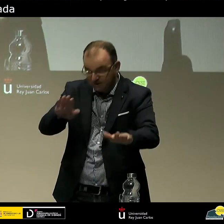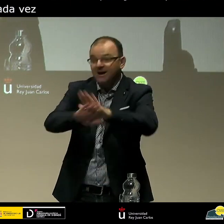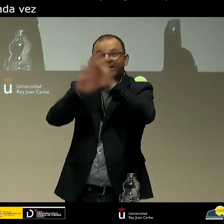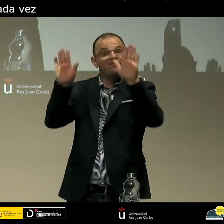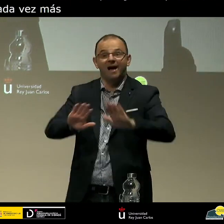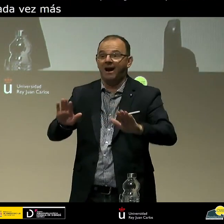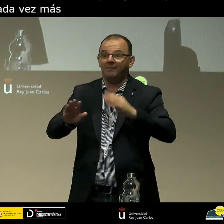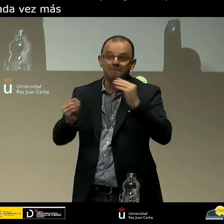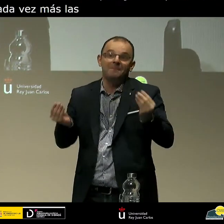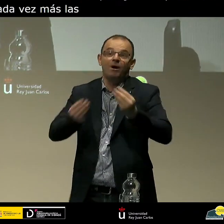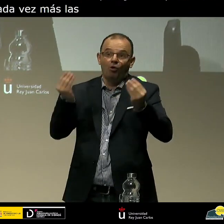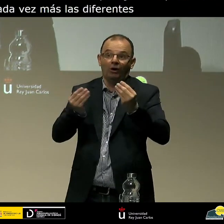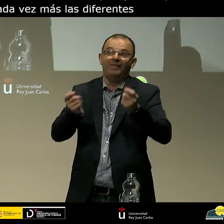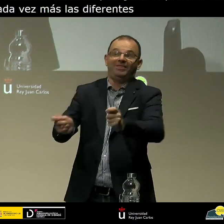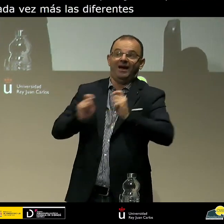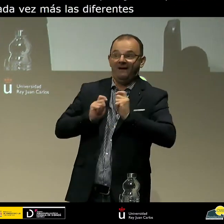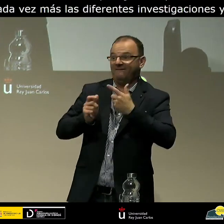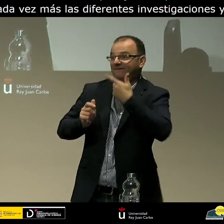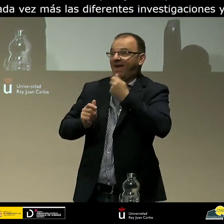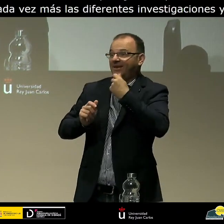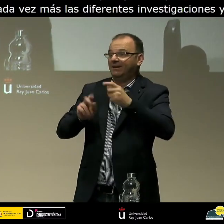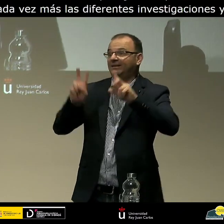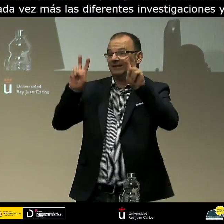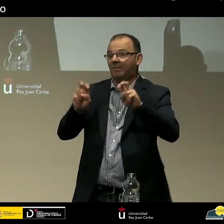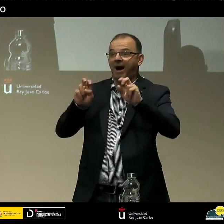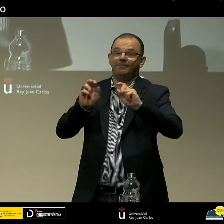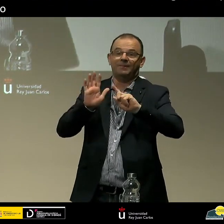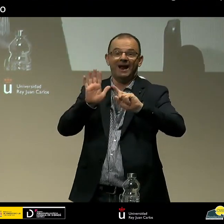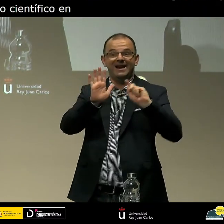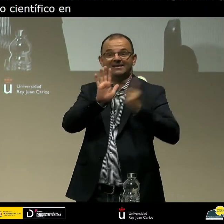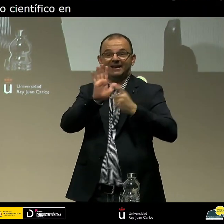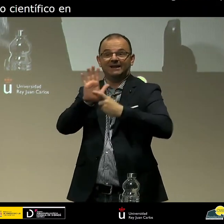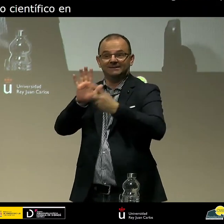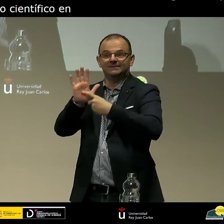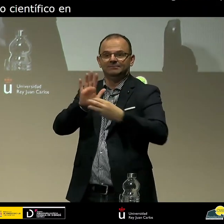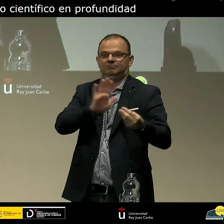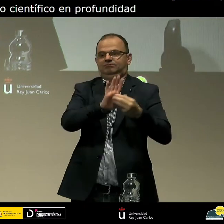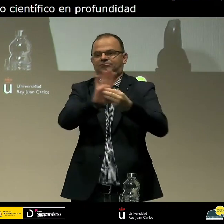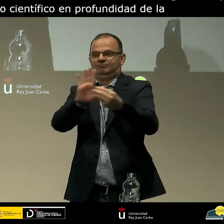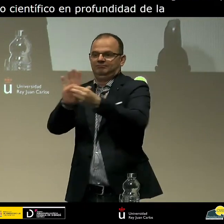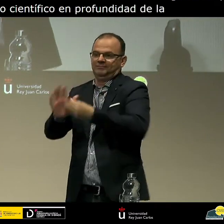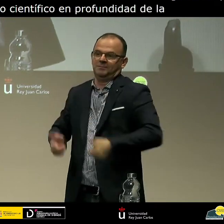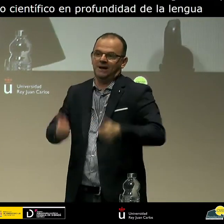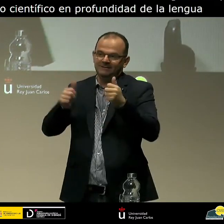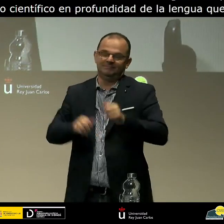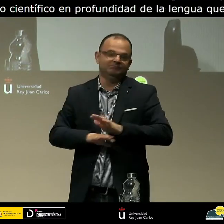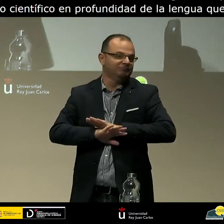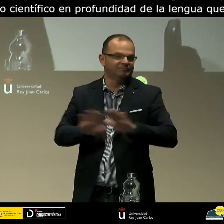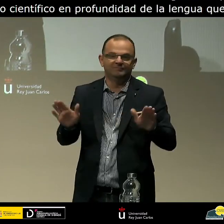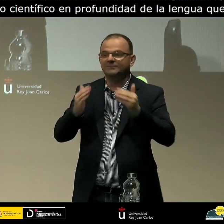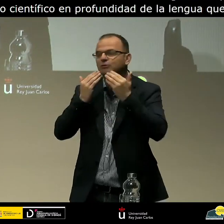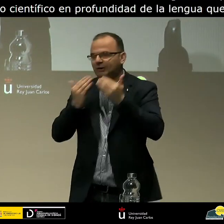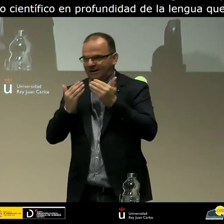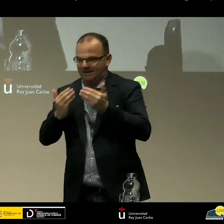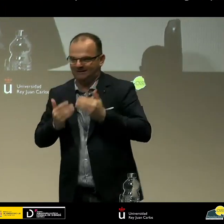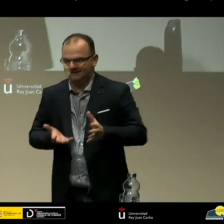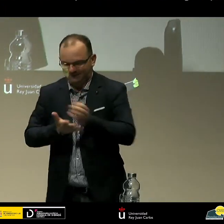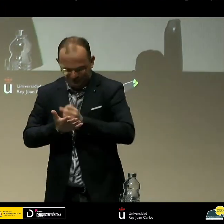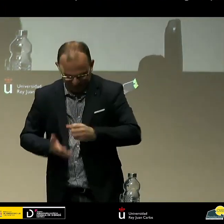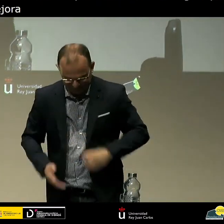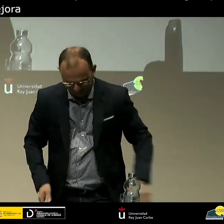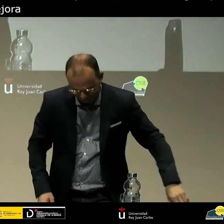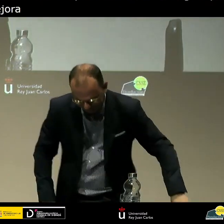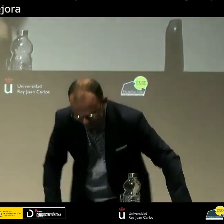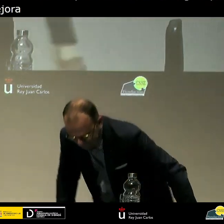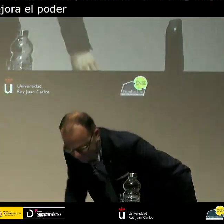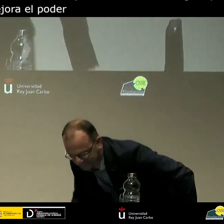conocimiento científico en profundidad de la lengua, que al final nos facilita y mejora el poder incluir esta lengua en las